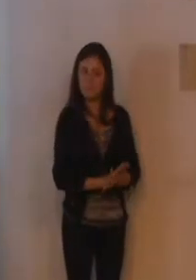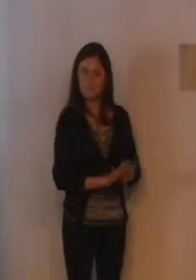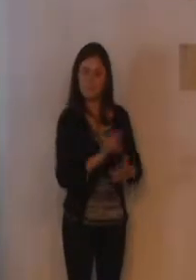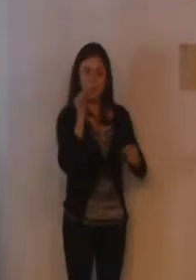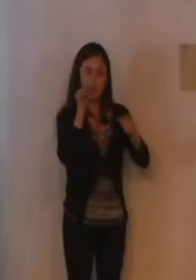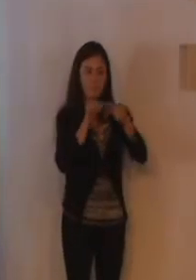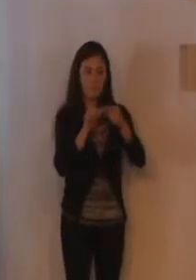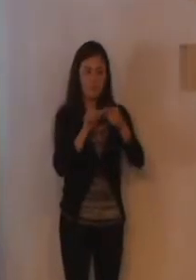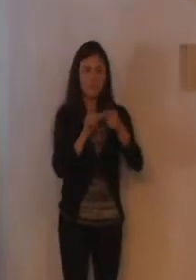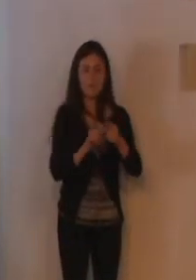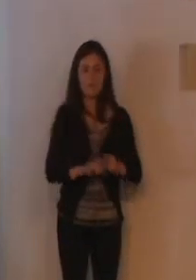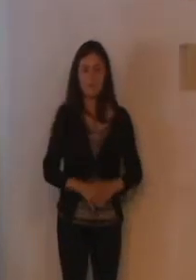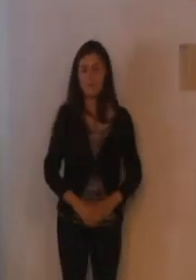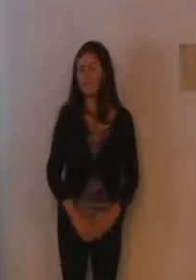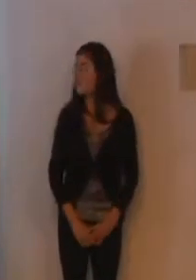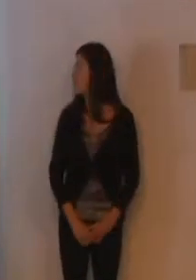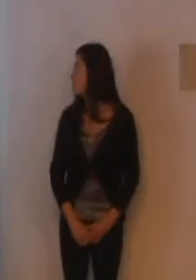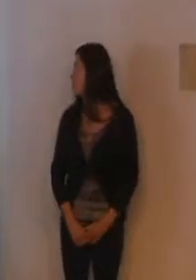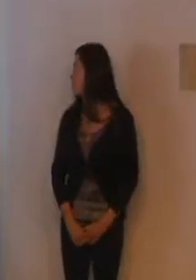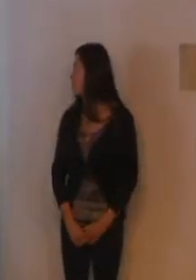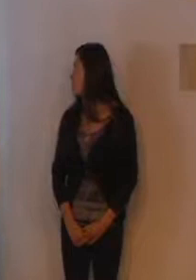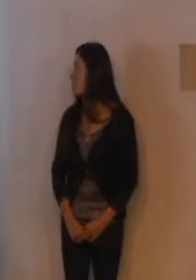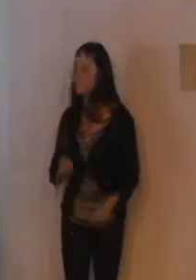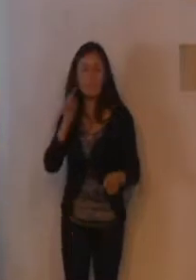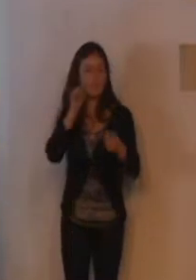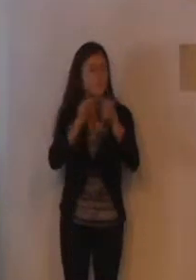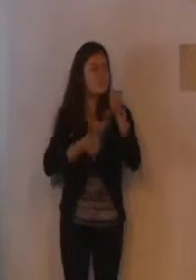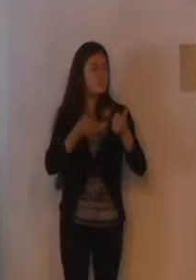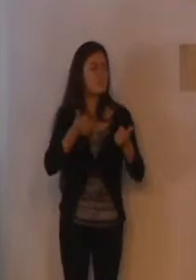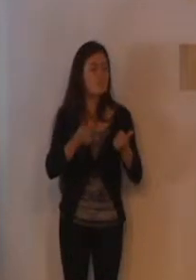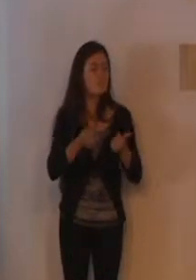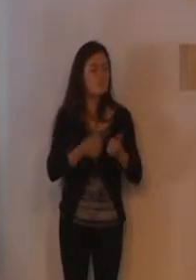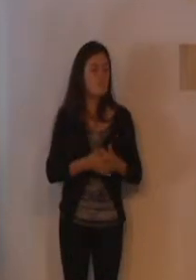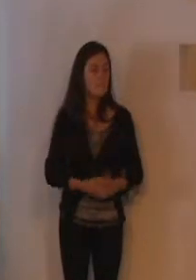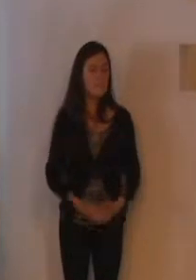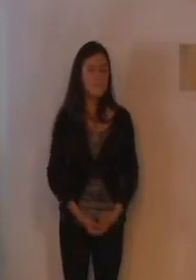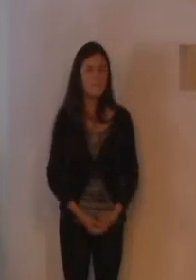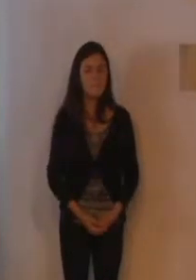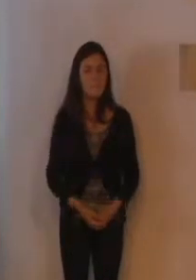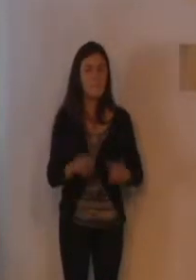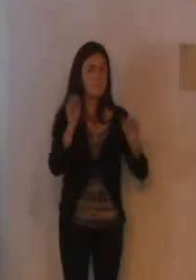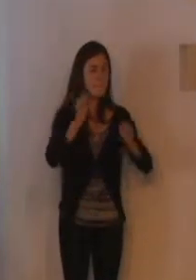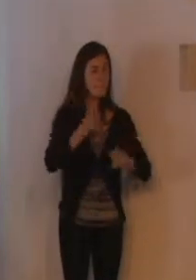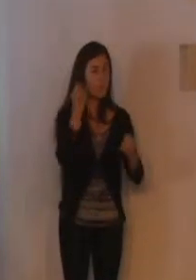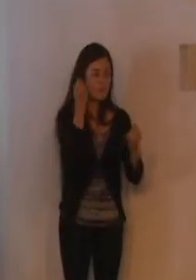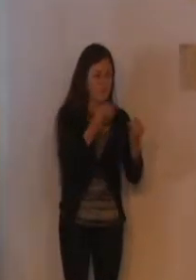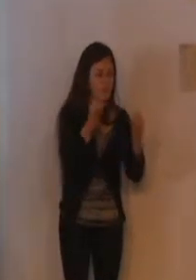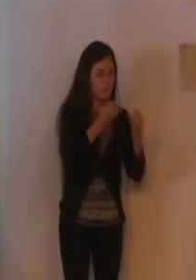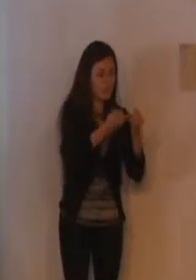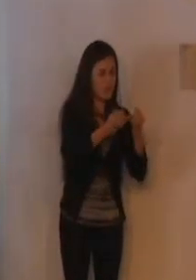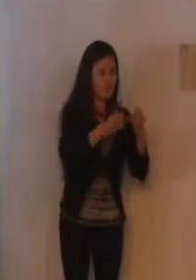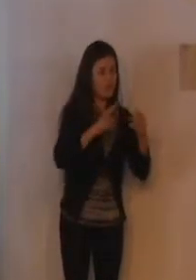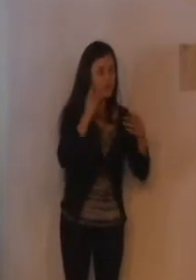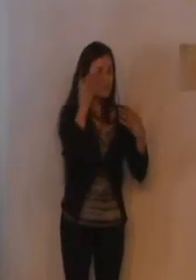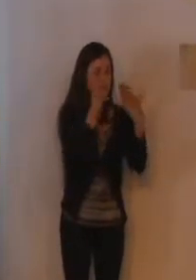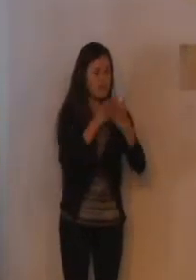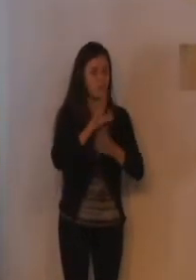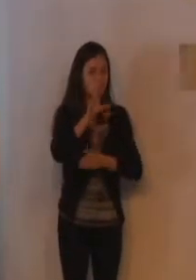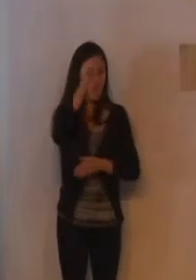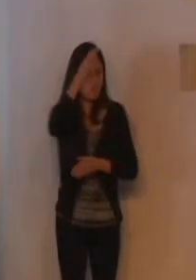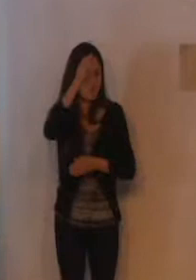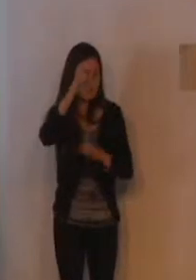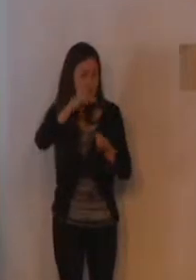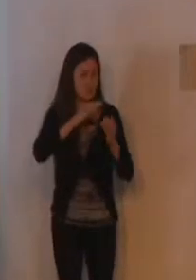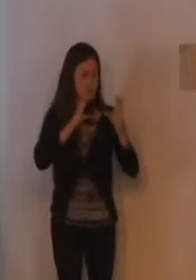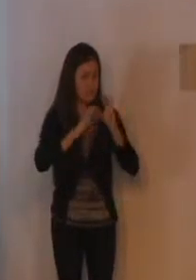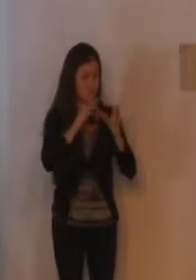digamos, el propósito es el de identificar y analizar esas concepciones y usos